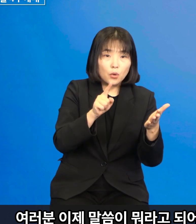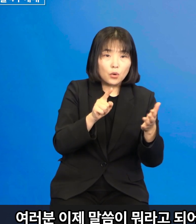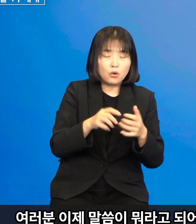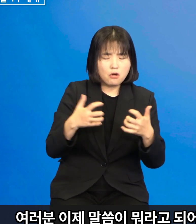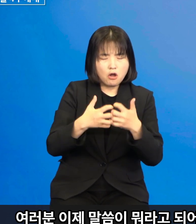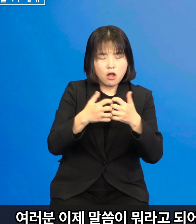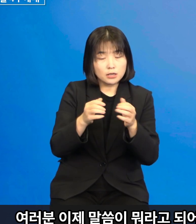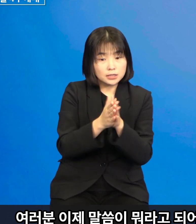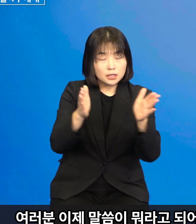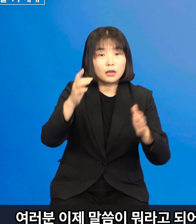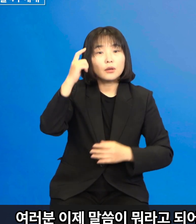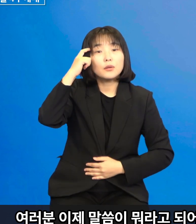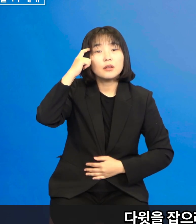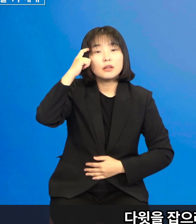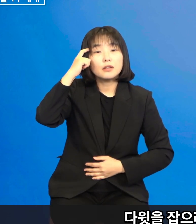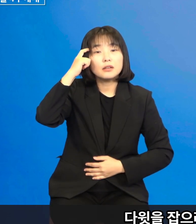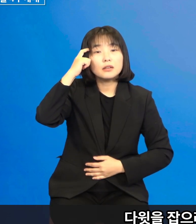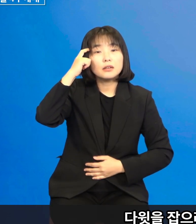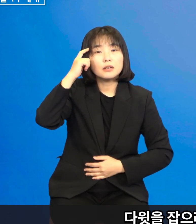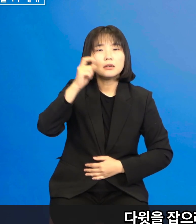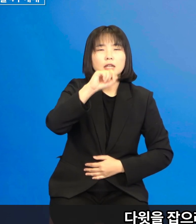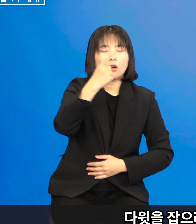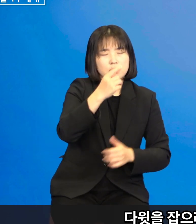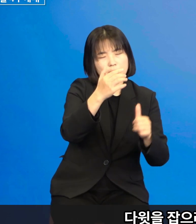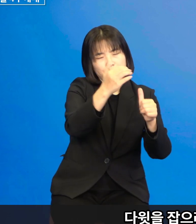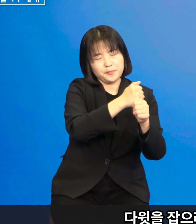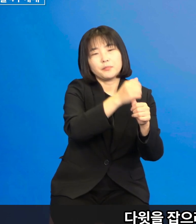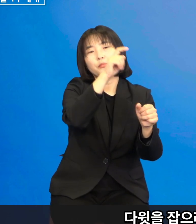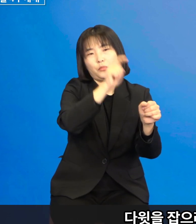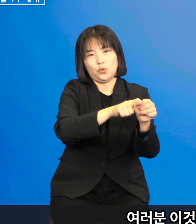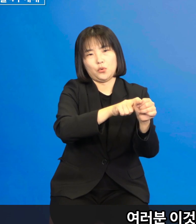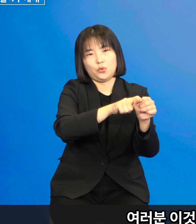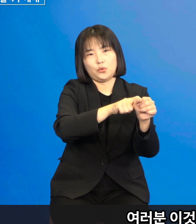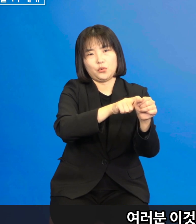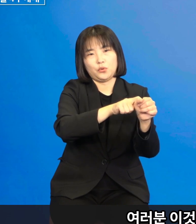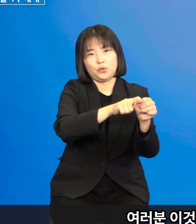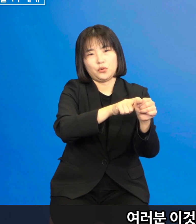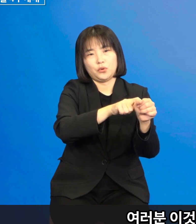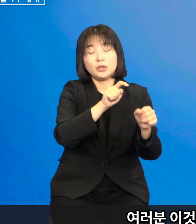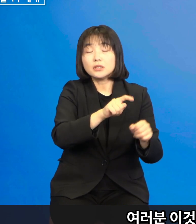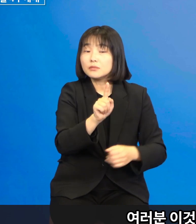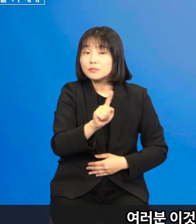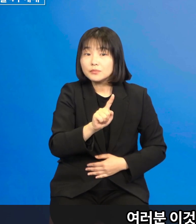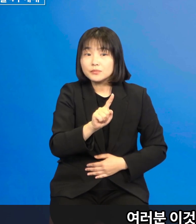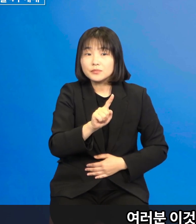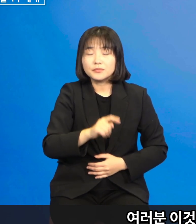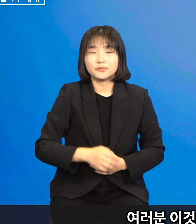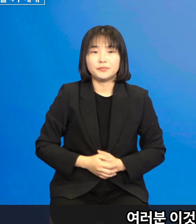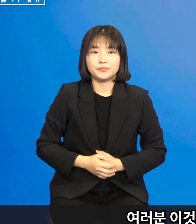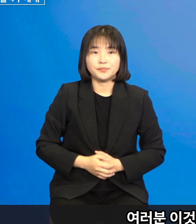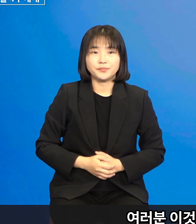전쟁이 시작됐어요? 다윗을 잡으려고 왔다는 거야. 여러분 이것이 뭔지 아십니까?